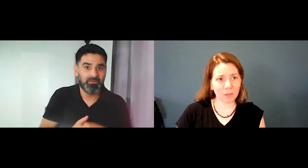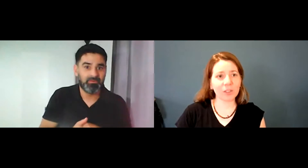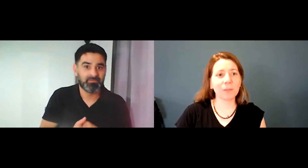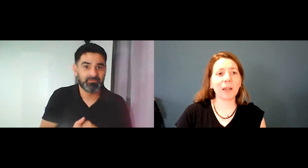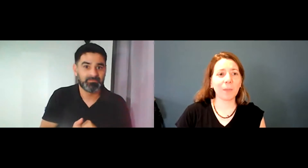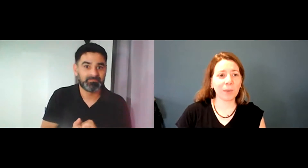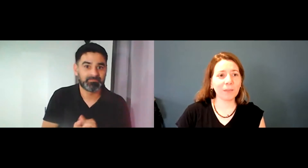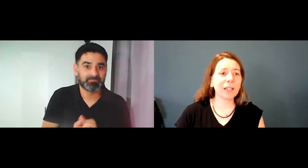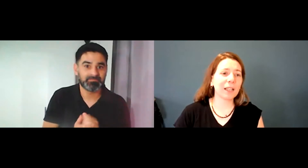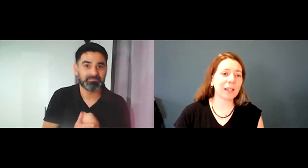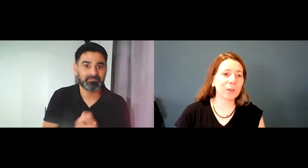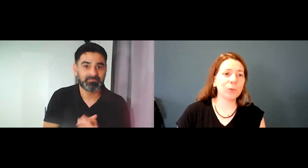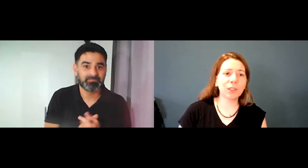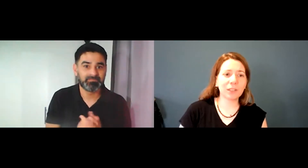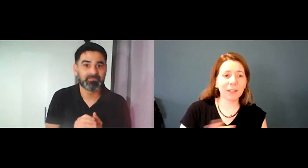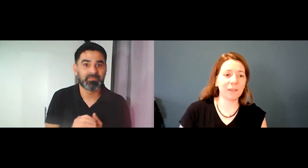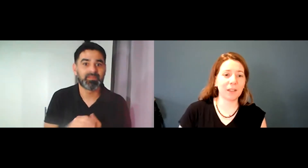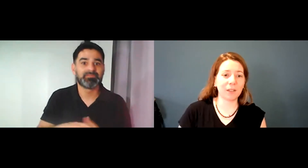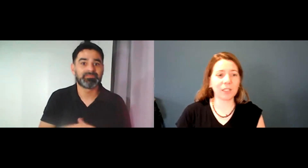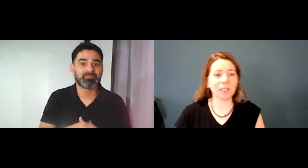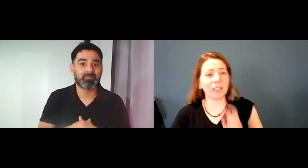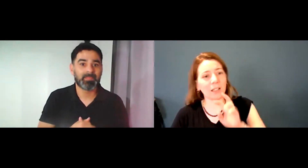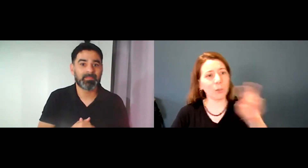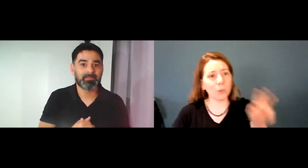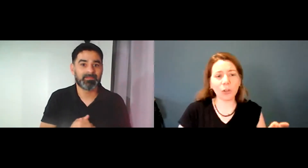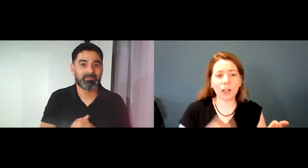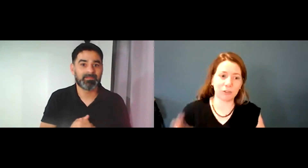Entonces van a poder ver que cada uno está en el video, ¿sí? Salta de uno al otro.